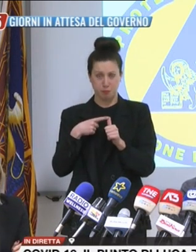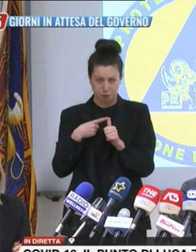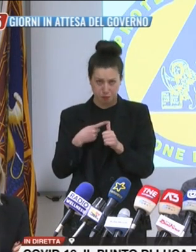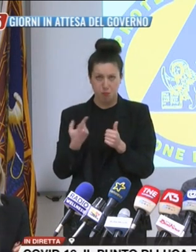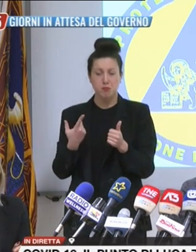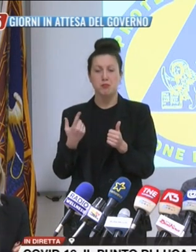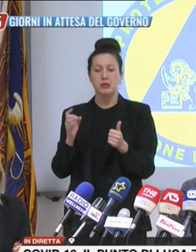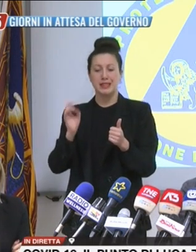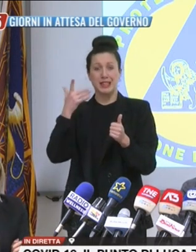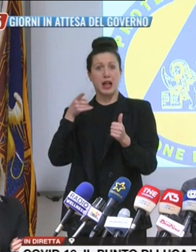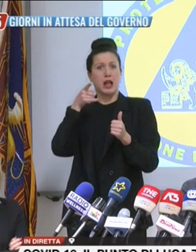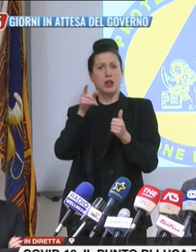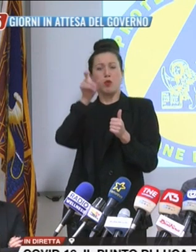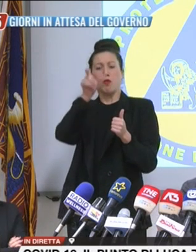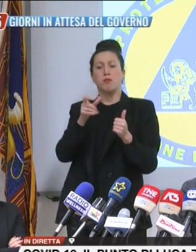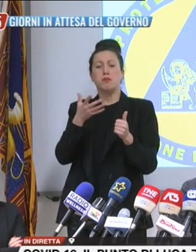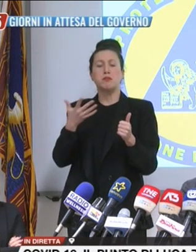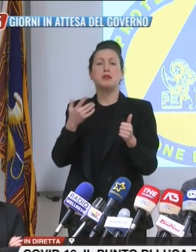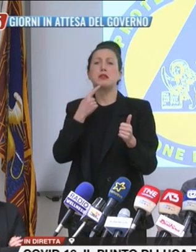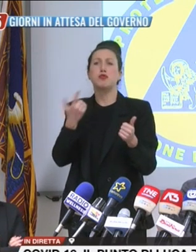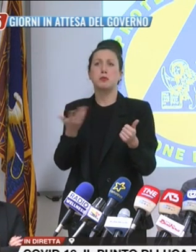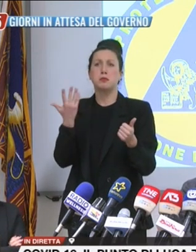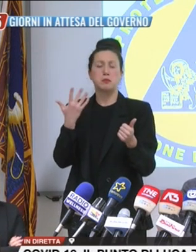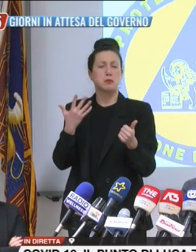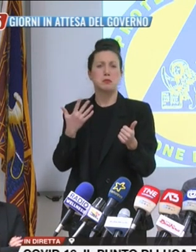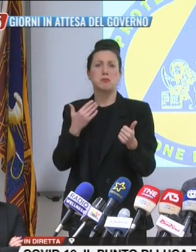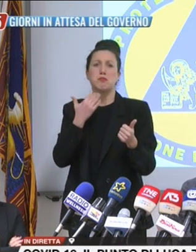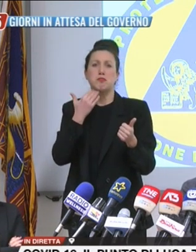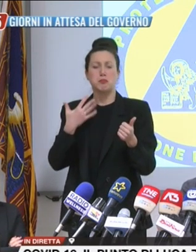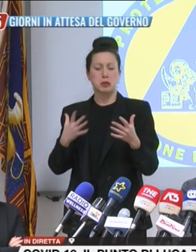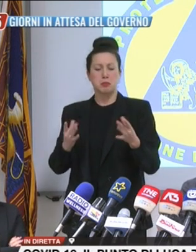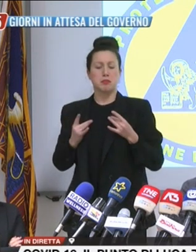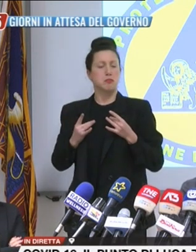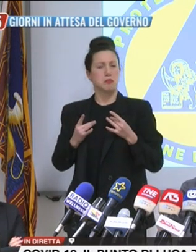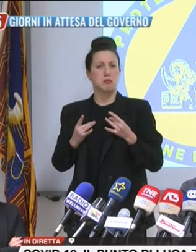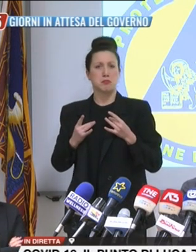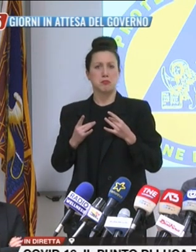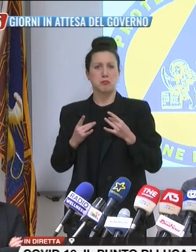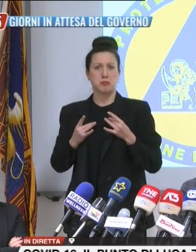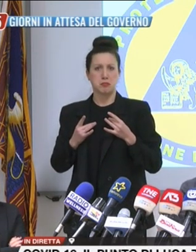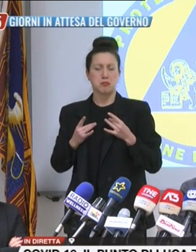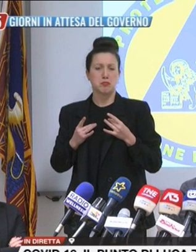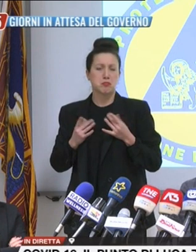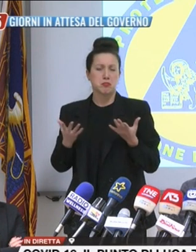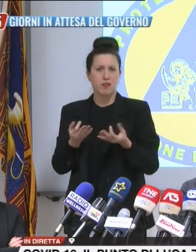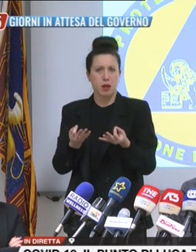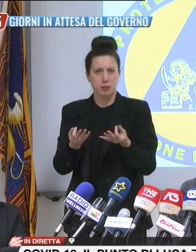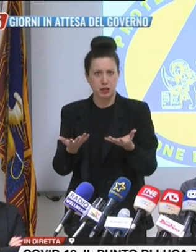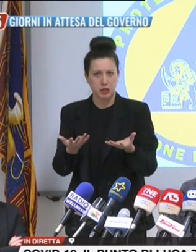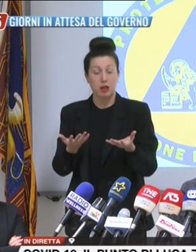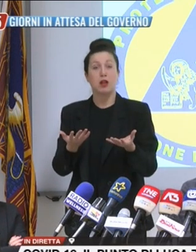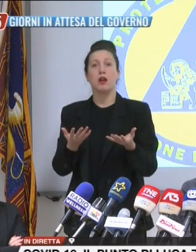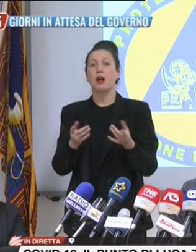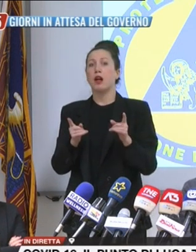tuoi congiunti, alle persone che frequenti, che restino indenne da questa infezione. Quindi noi tutti abbiamo una responsabilità